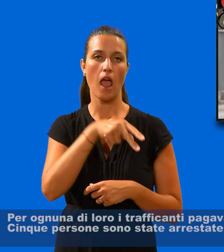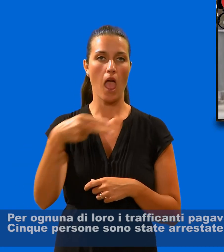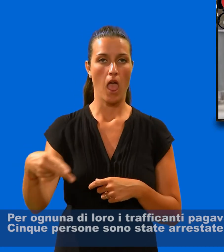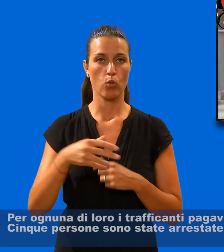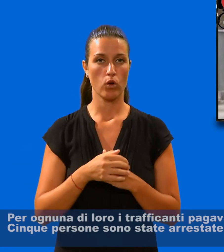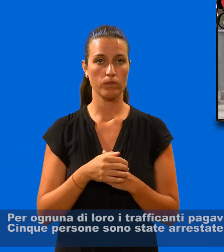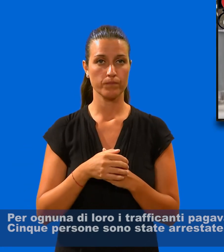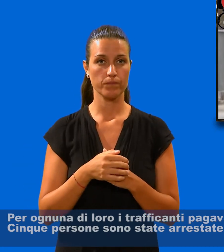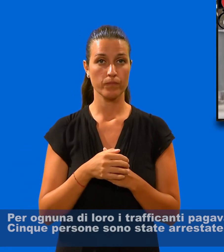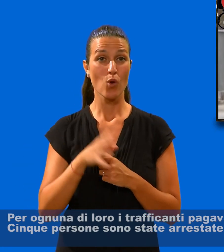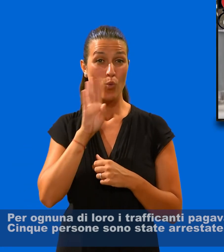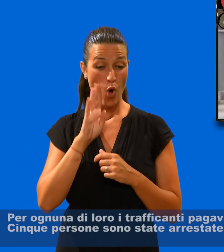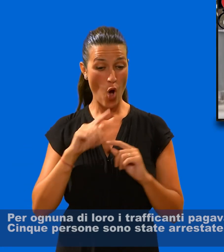sono state arrestate